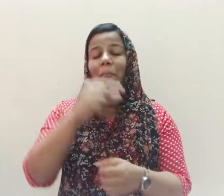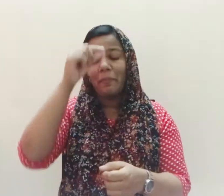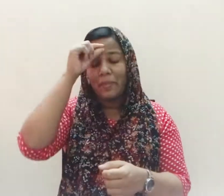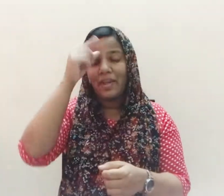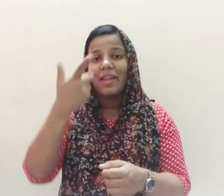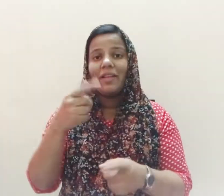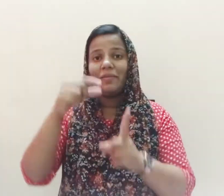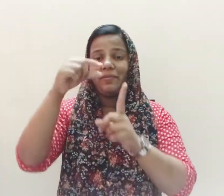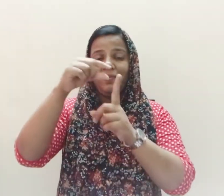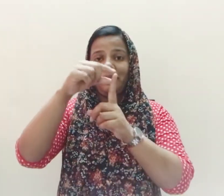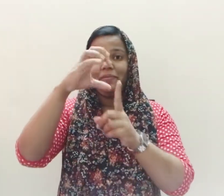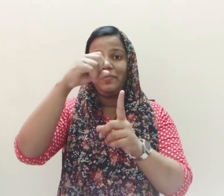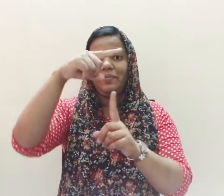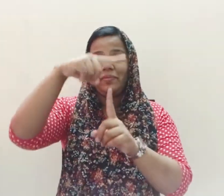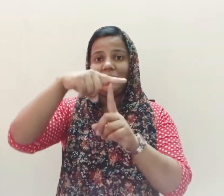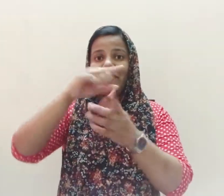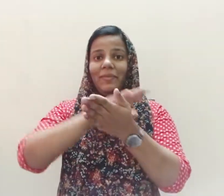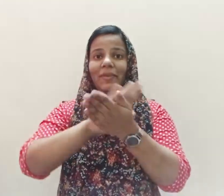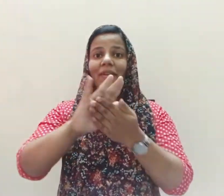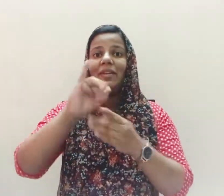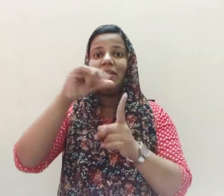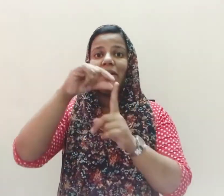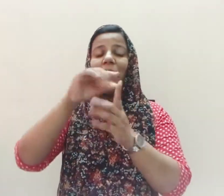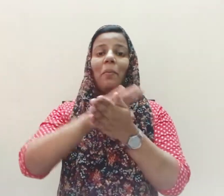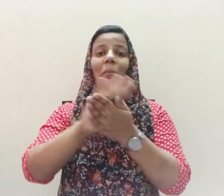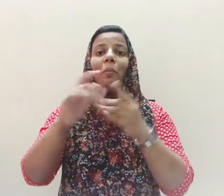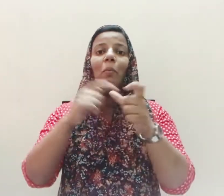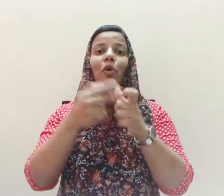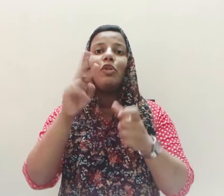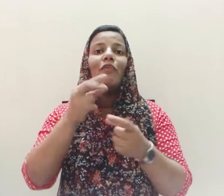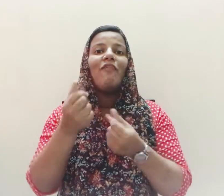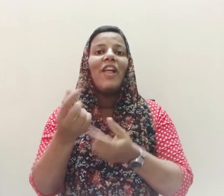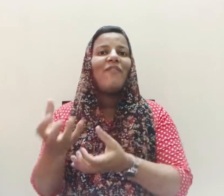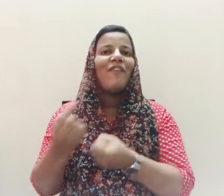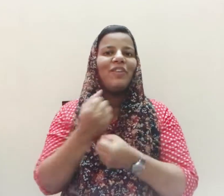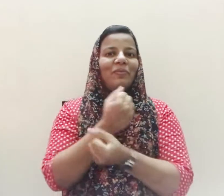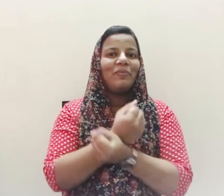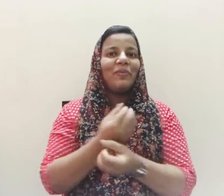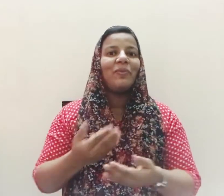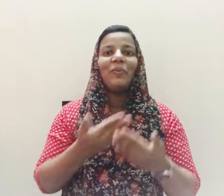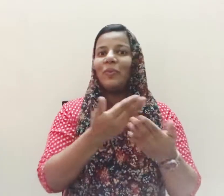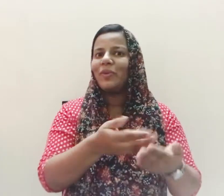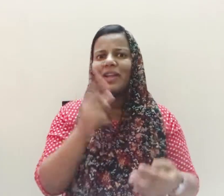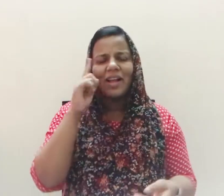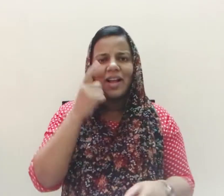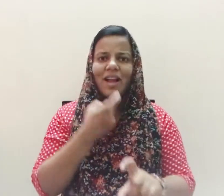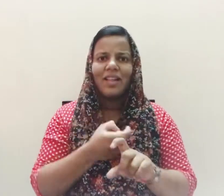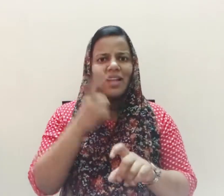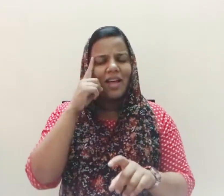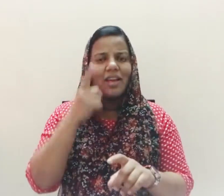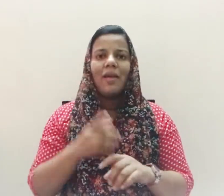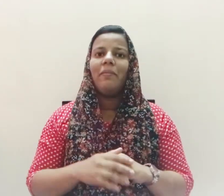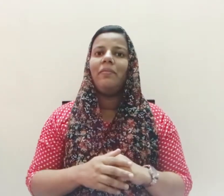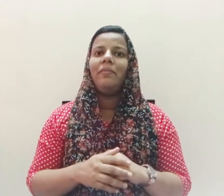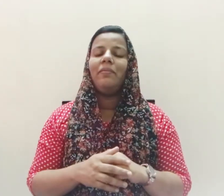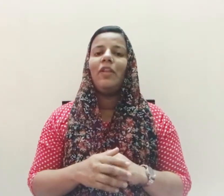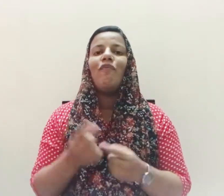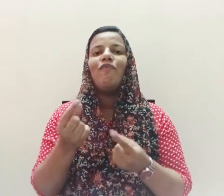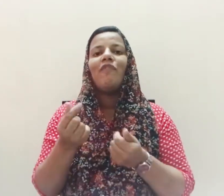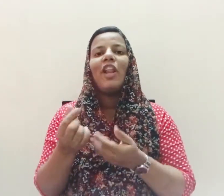നായകനായ പോത്തിഫർ എന്ന ഒരു മിസ്രയീമിൻ അവനെ വിലയ്ക്ക് വാങ്ങി. ഇന്നലെ നമ്മളിത് വായിച്ചപ്പോൾ നമ്മുടെ ഉള്ളിൽ ടച്ച് ചെയ്ത ഭാഗം വിലയ്ക്ക് വാങ്ങി